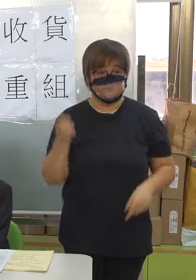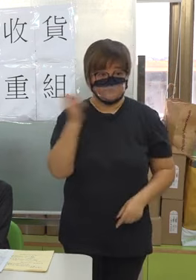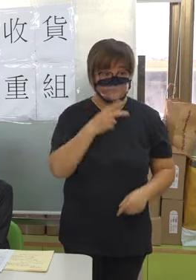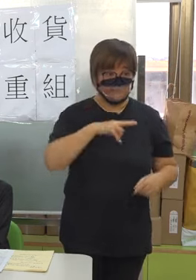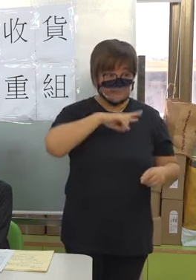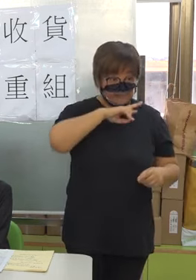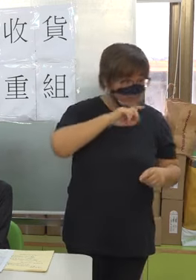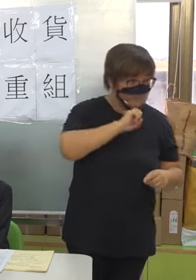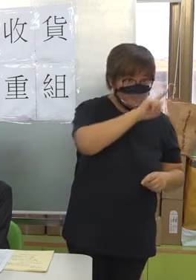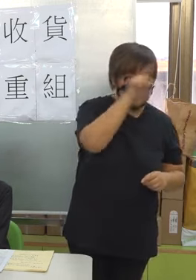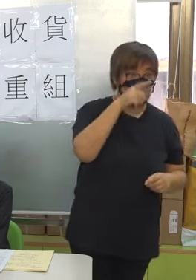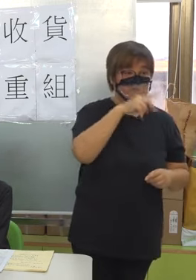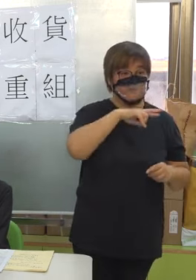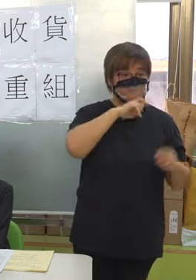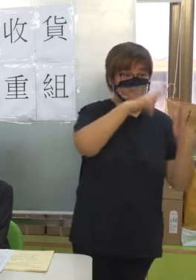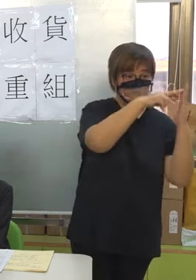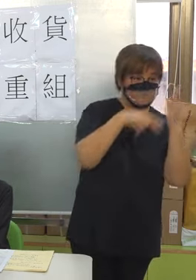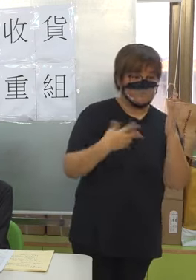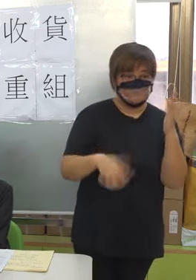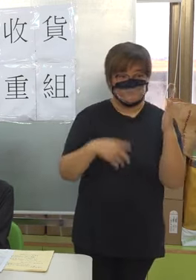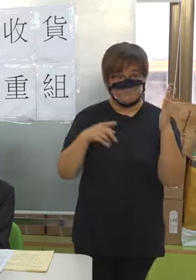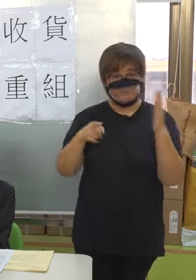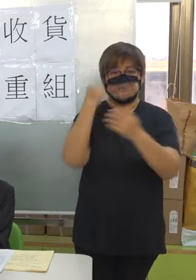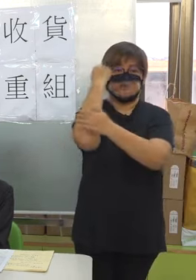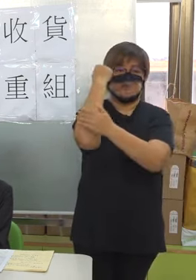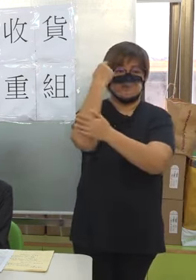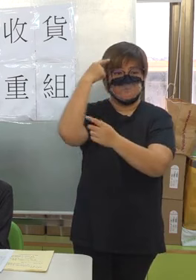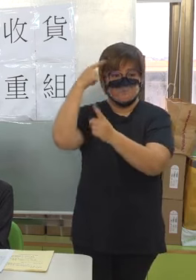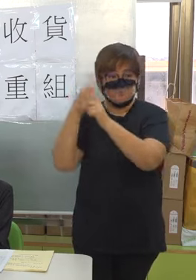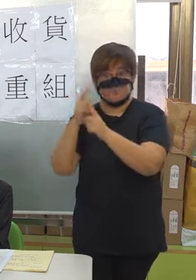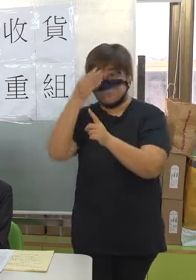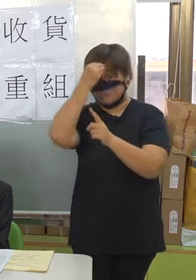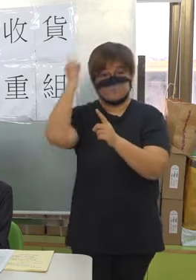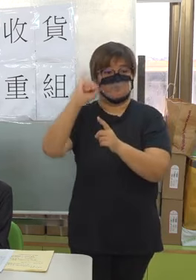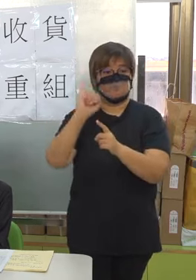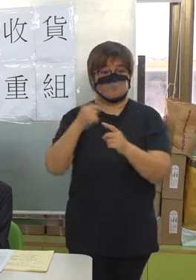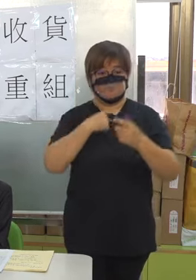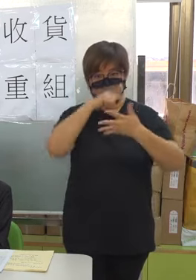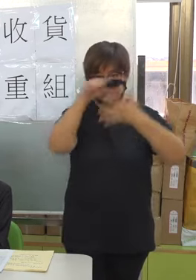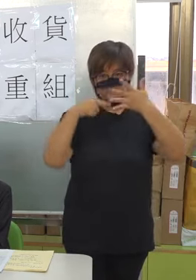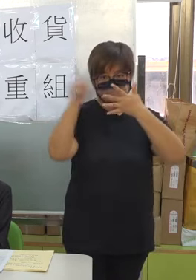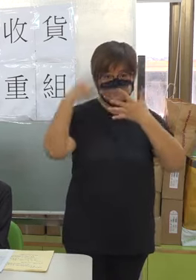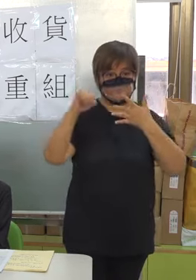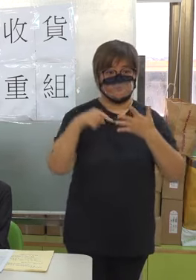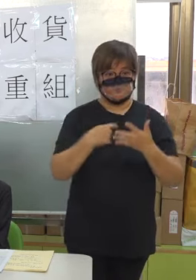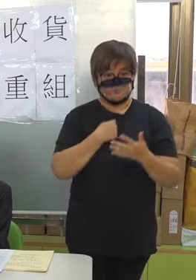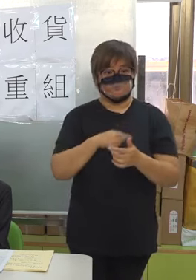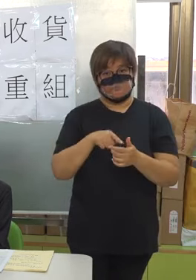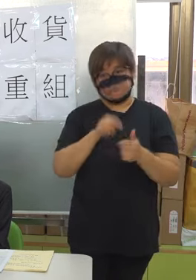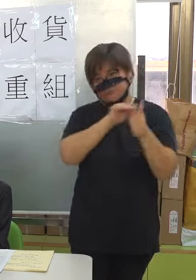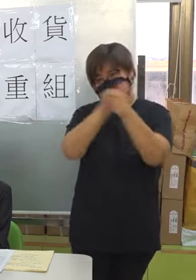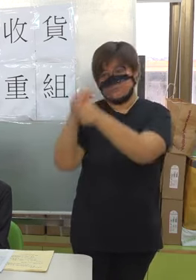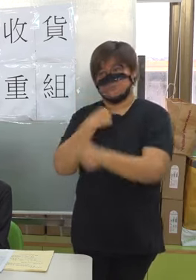嘅時候，無忘我哋抗爭嘅初心，無忘我哋對五大訴求嘅堅持。咁而第二係關於問到721嗰、那